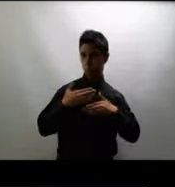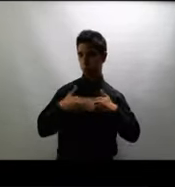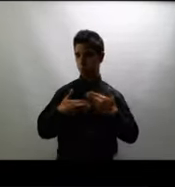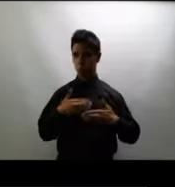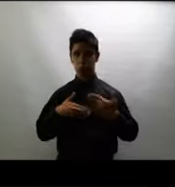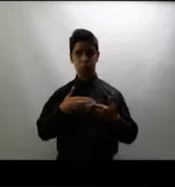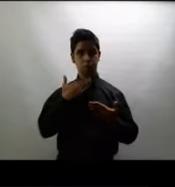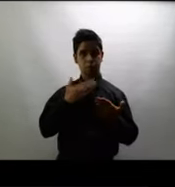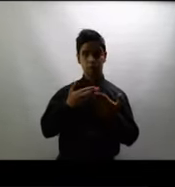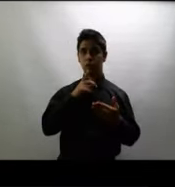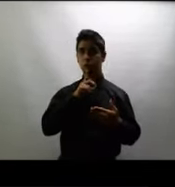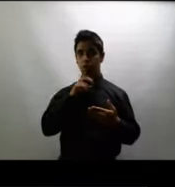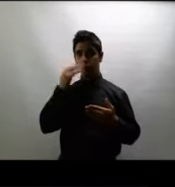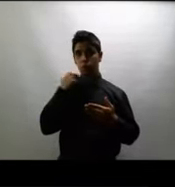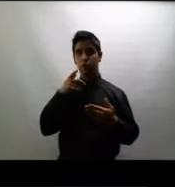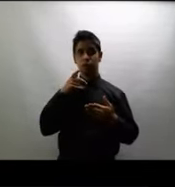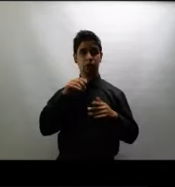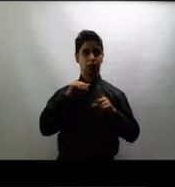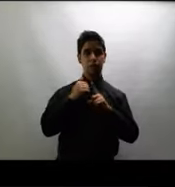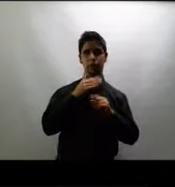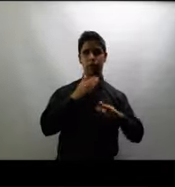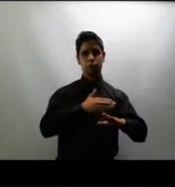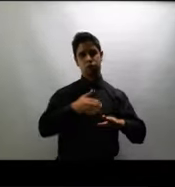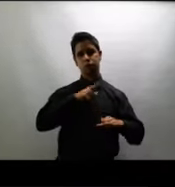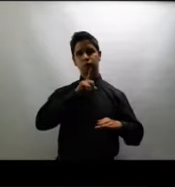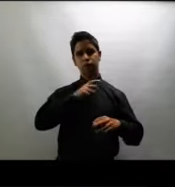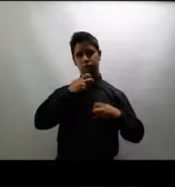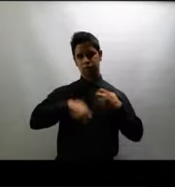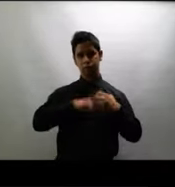el ambiente de la música está bien difícil, sí. Lamentablemente.